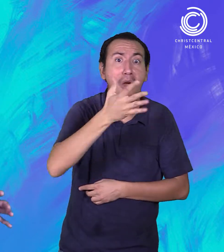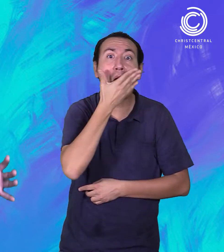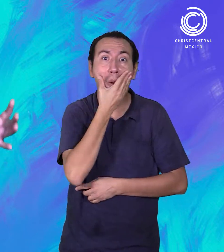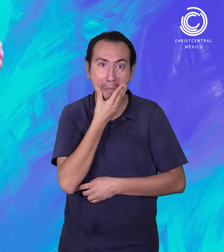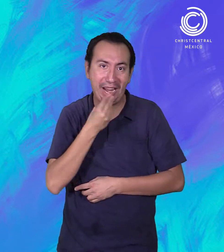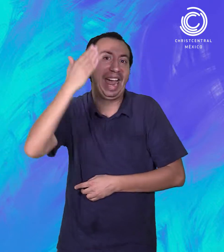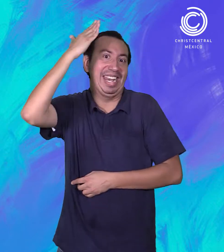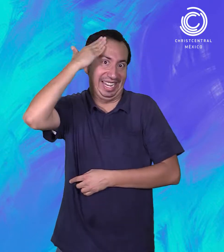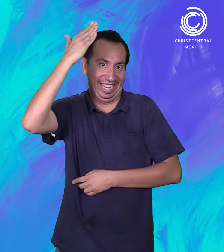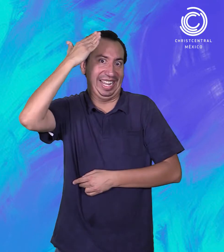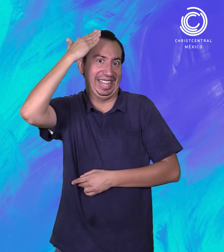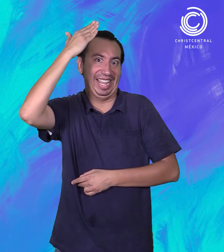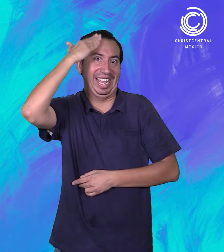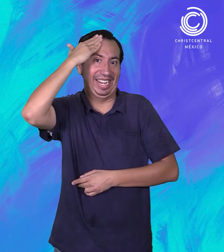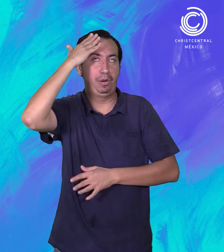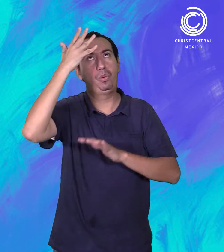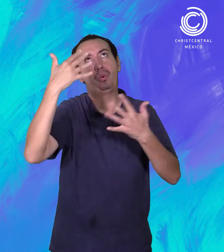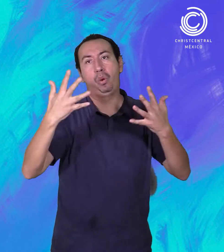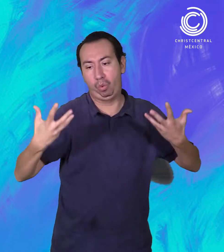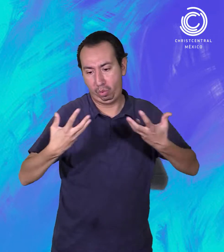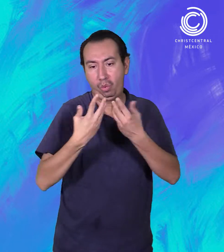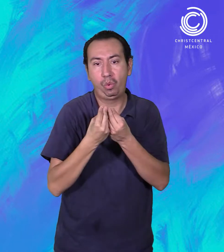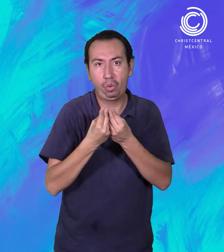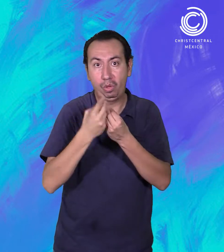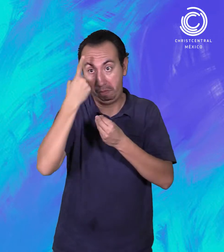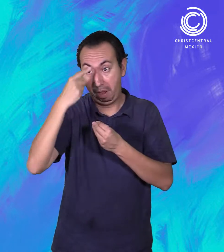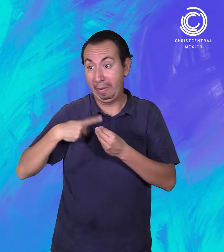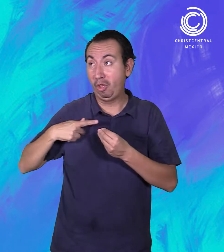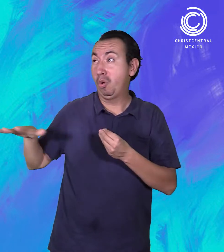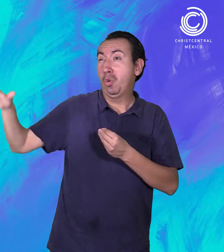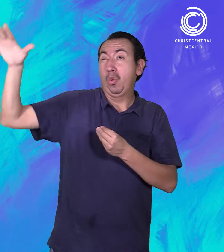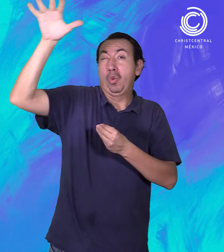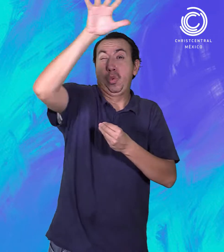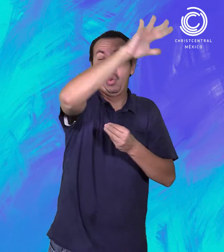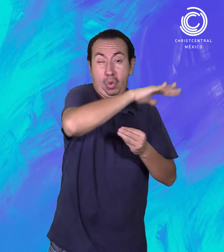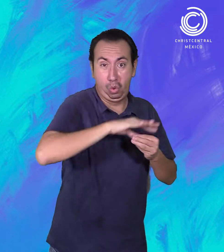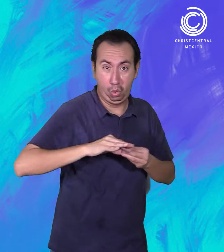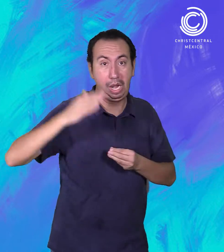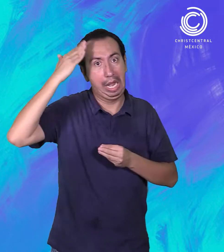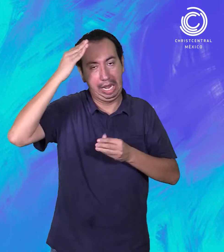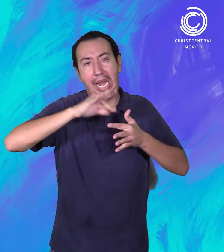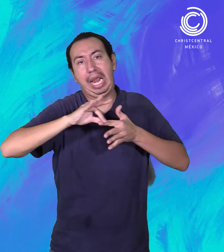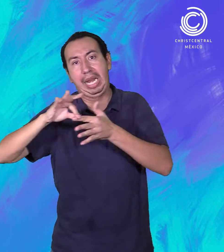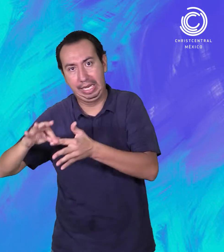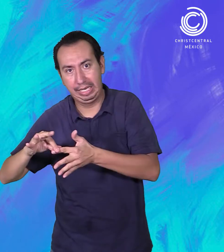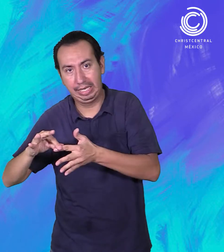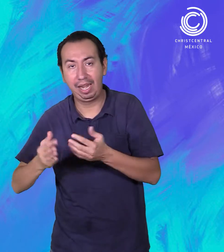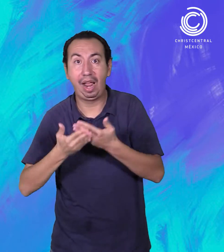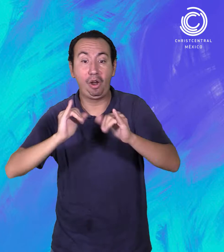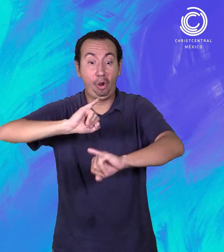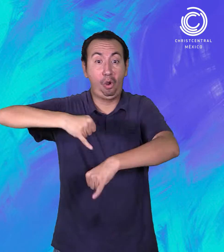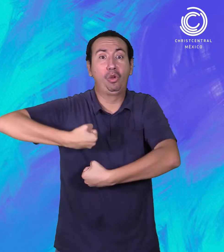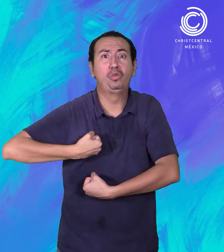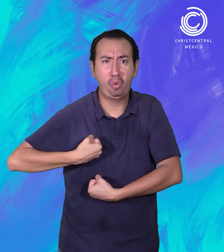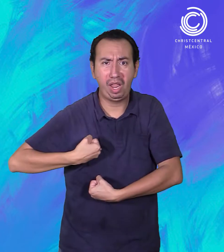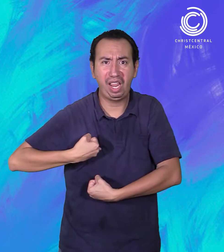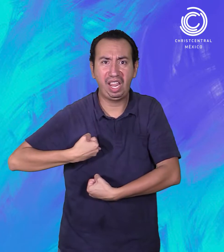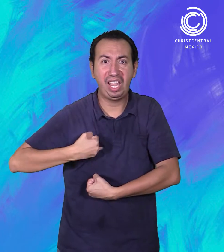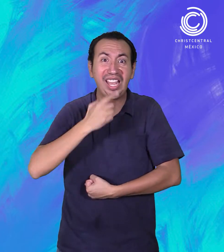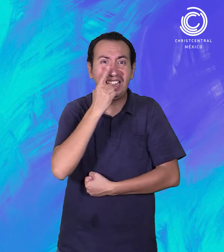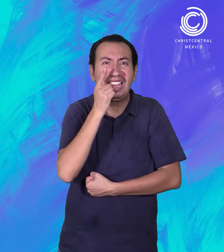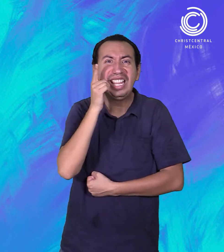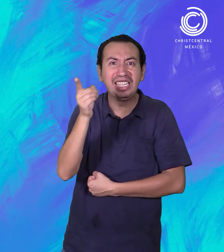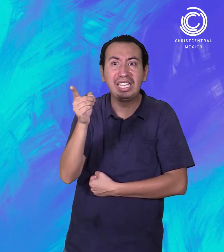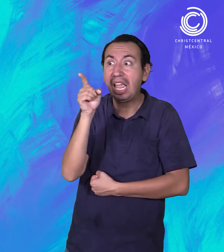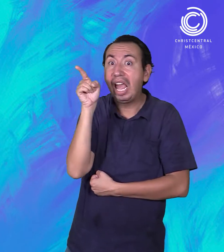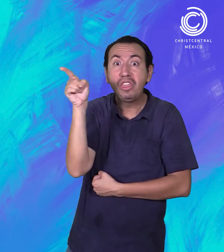para poder guiar a toda esa multitud. La queja entonces, o la preocupación, digamos, de Josué era: